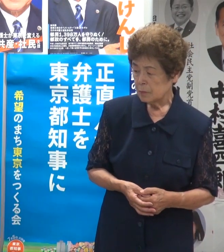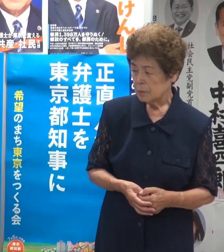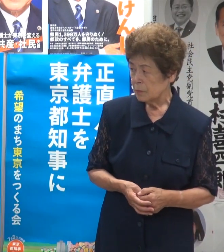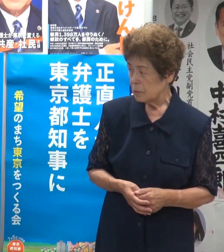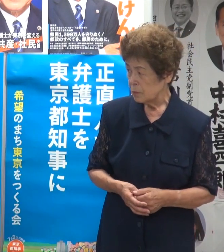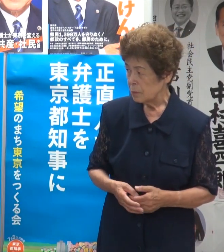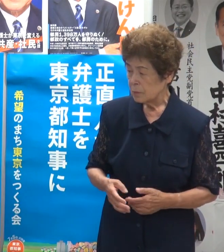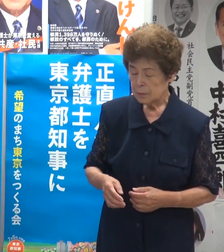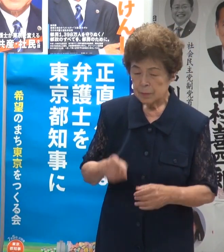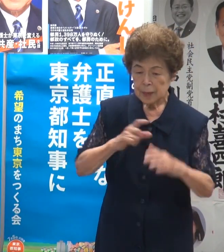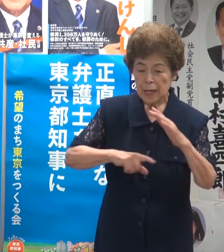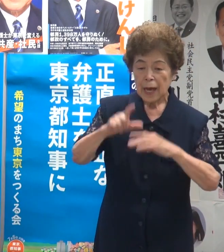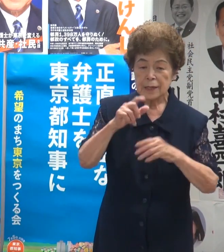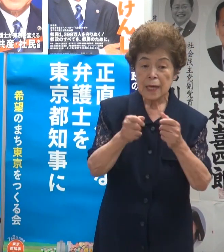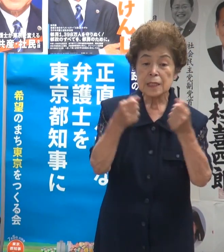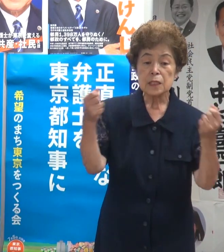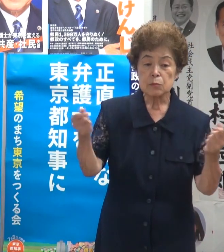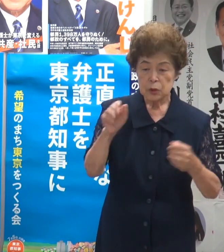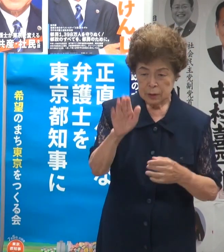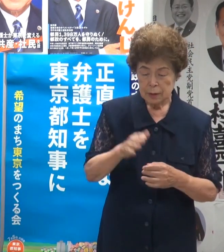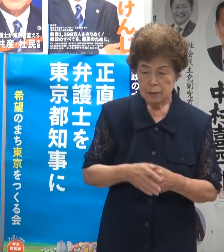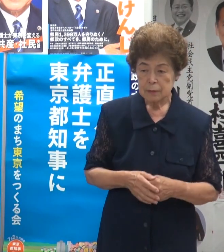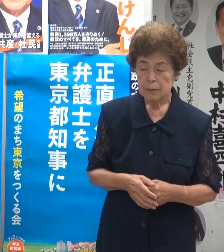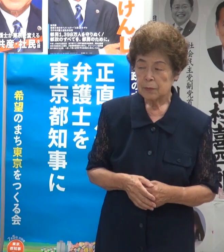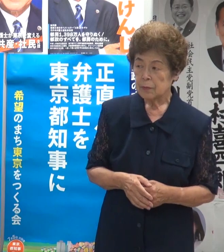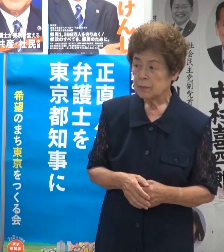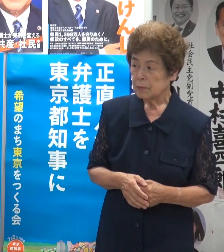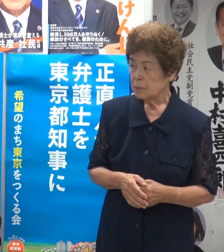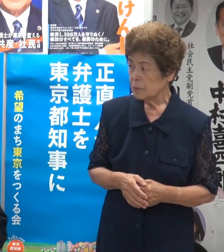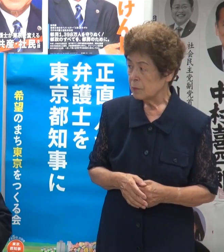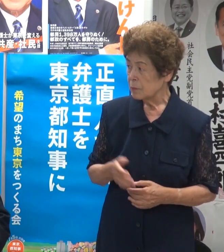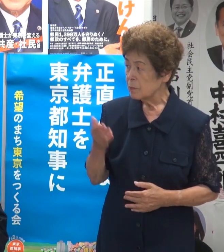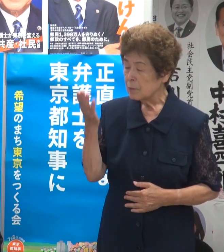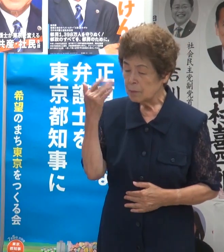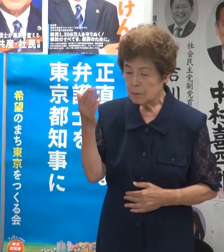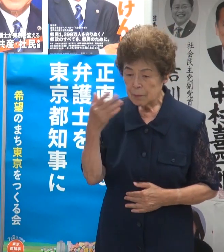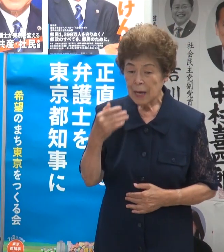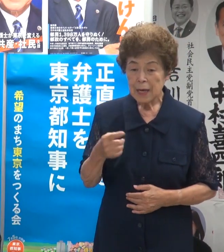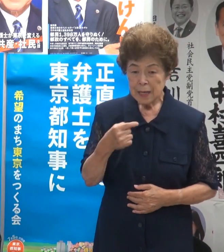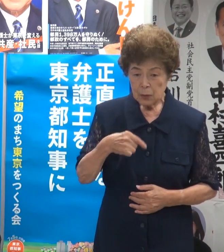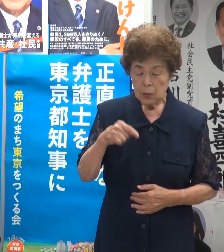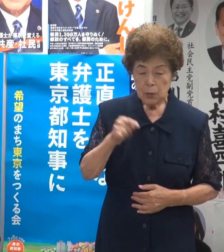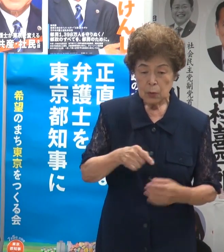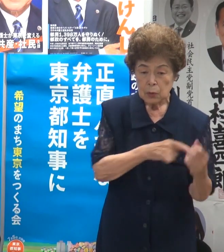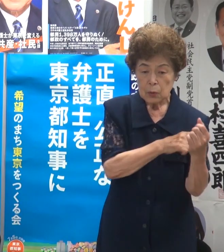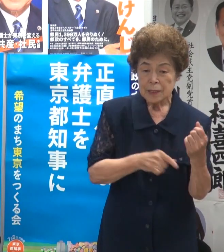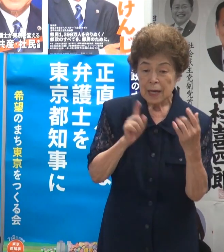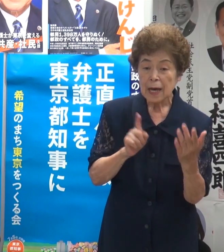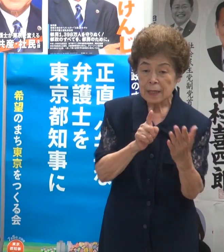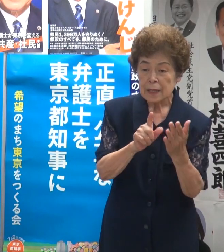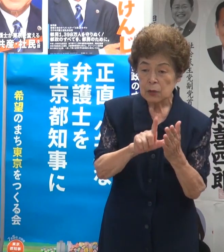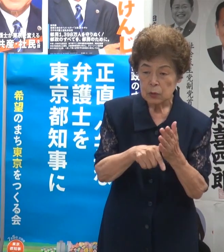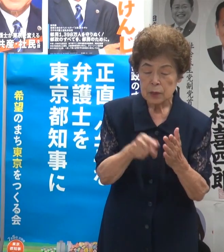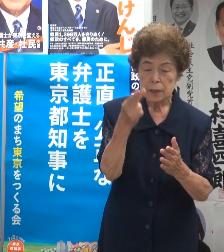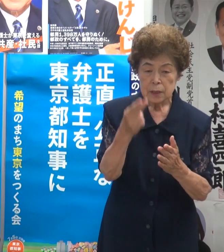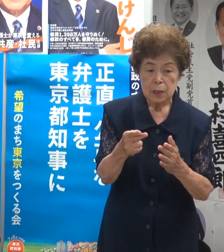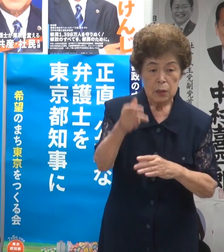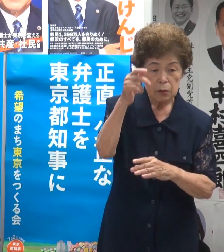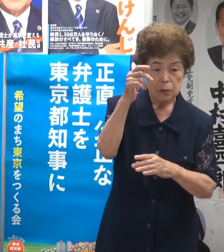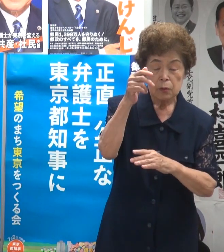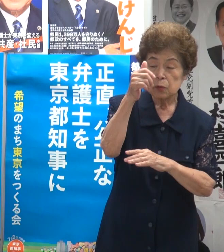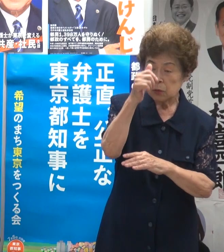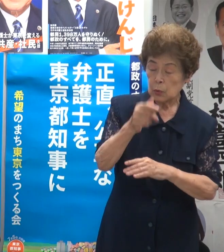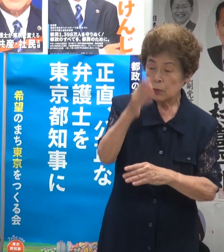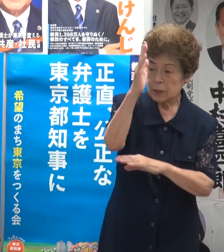すいません、朝日新聞の荻原です。先ほ前 の会見の時に都政の争点や課題を